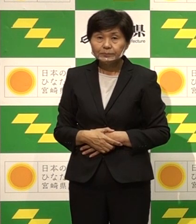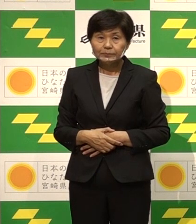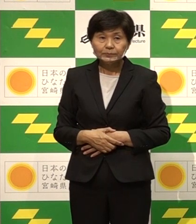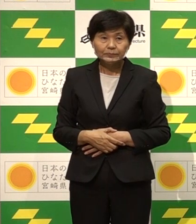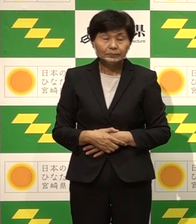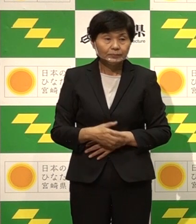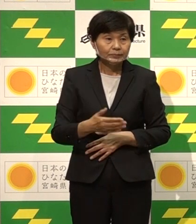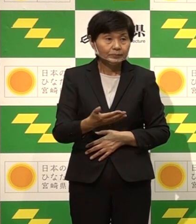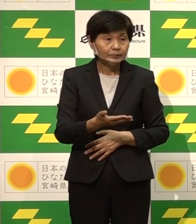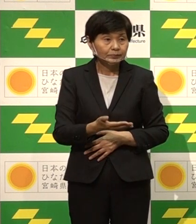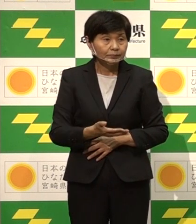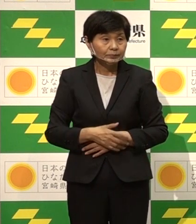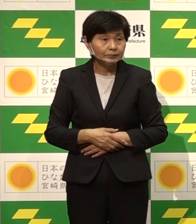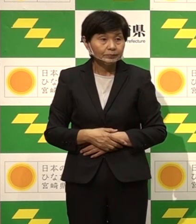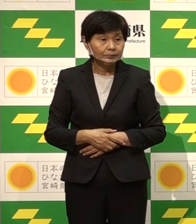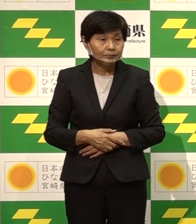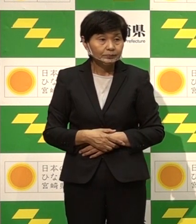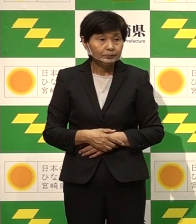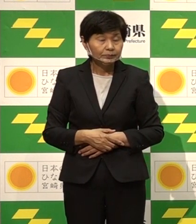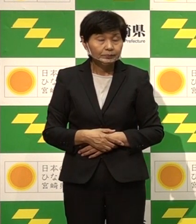はい。